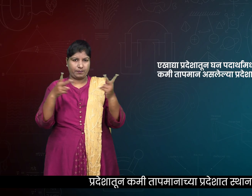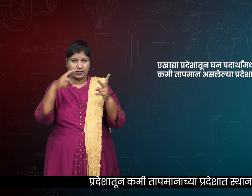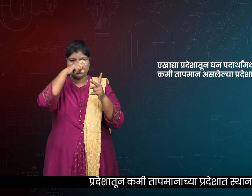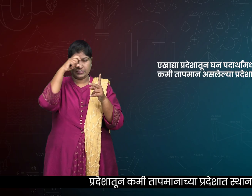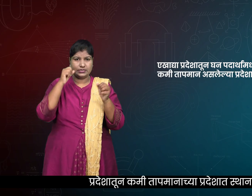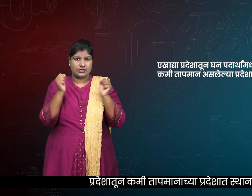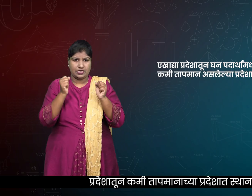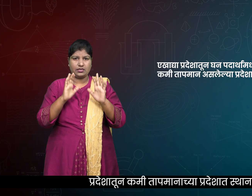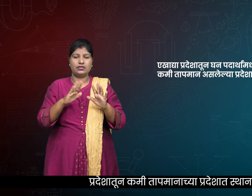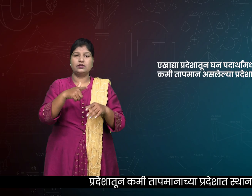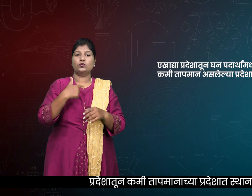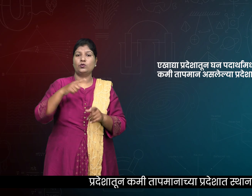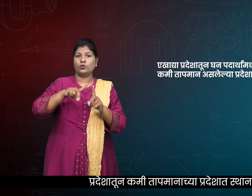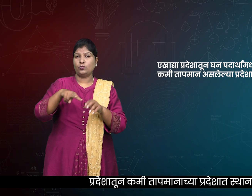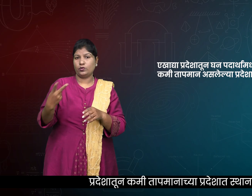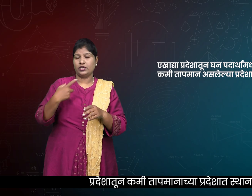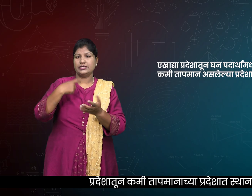प्रदेशातून कमी तापमानाच्या प्रदेशात स्थानांतरित